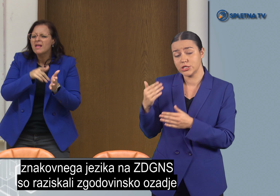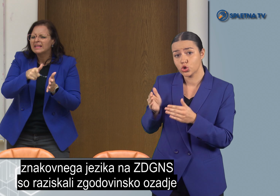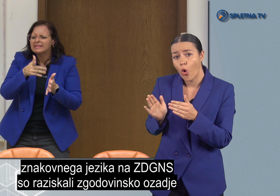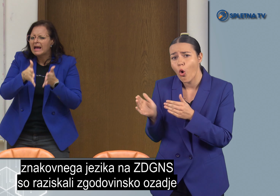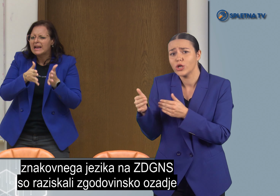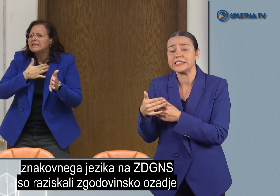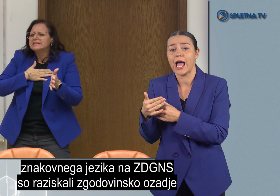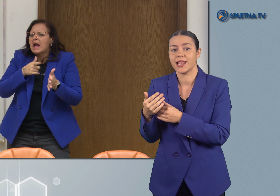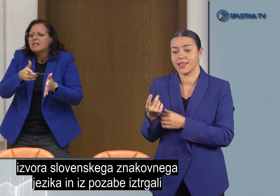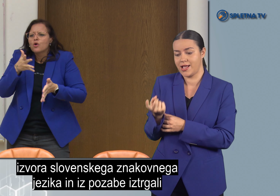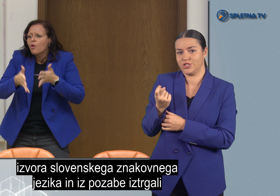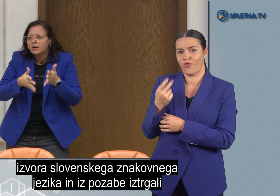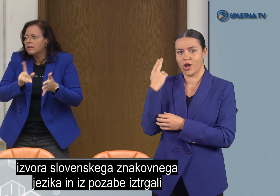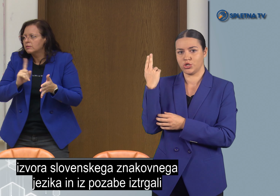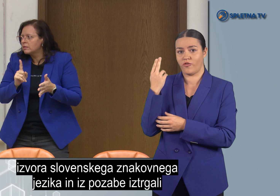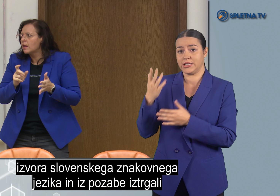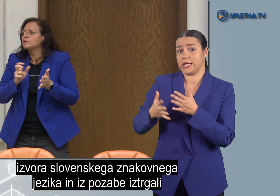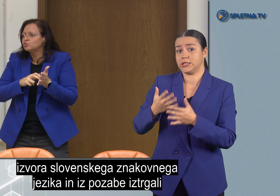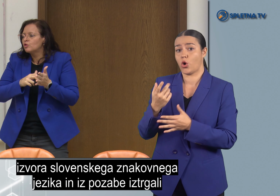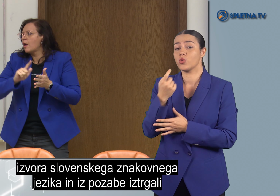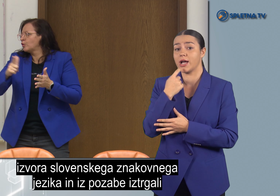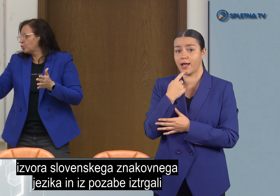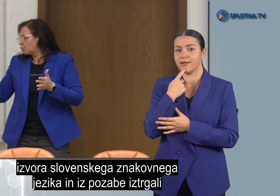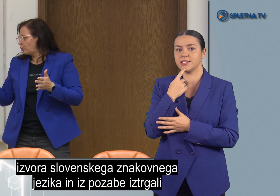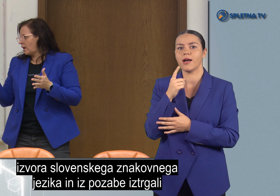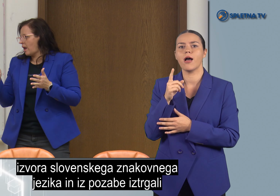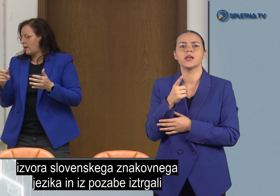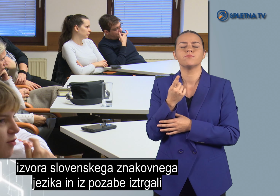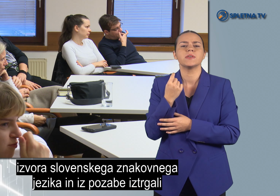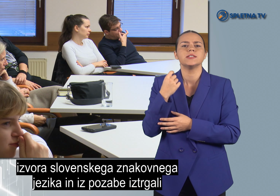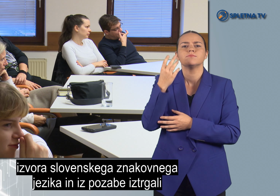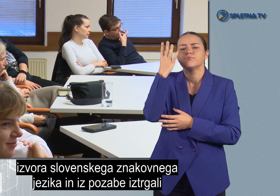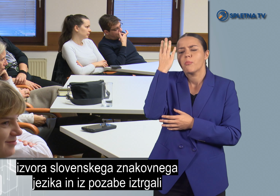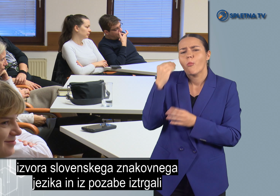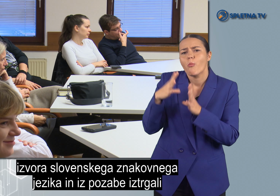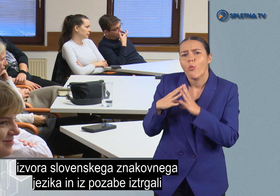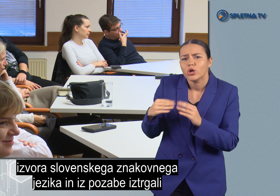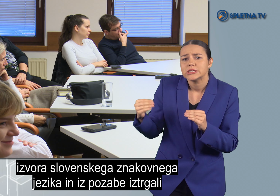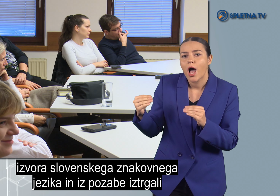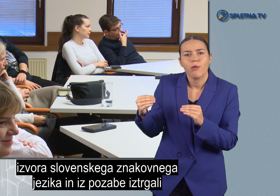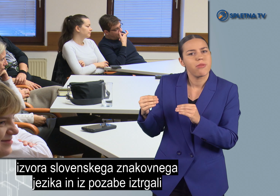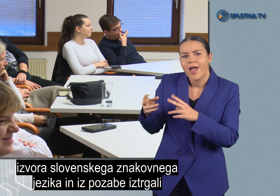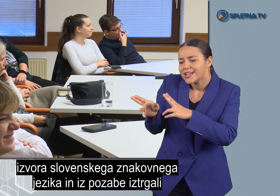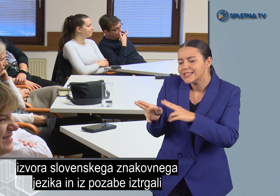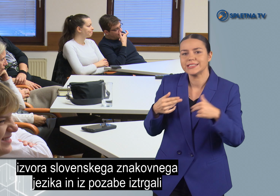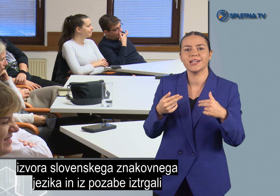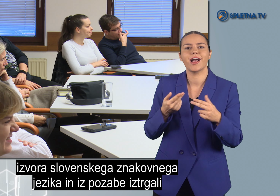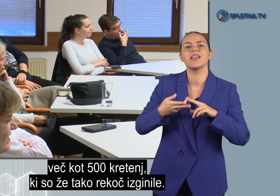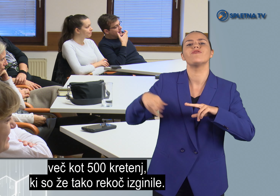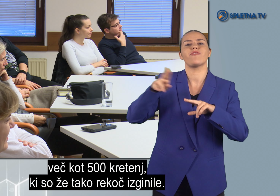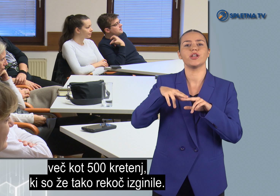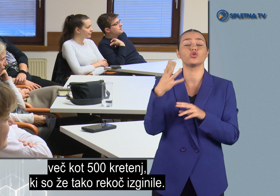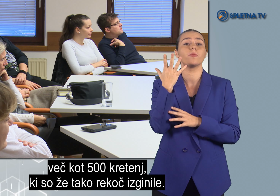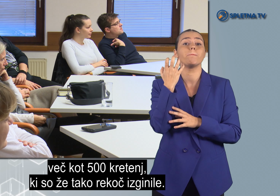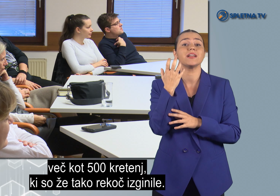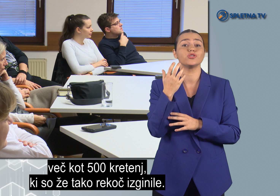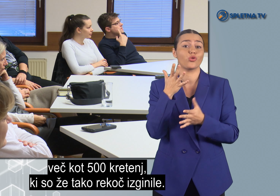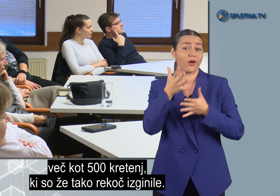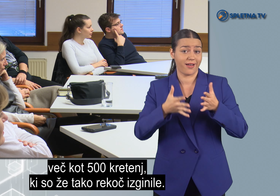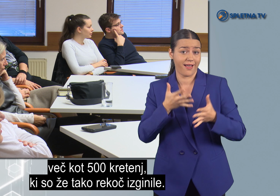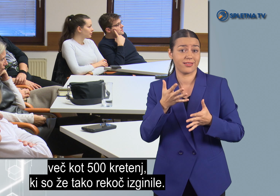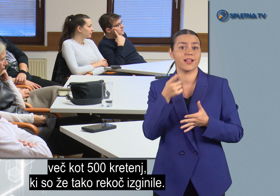znakovnega jezika in iz pozabe iztrgali več kot 500 kreten, ki so že tako rekoč izginile.